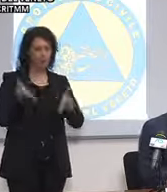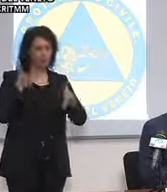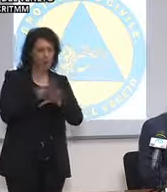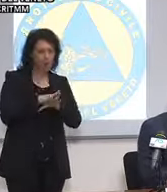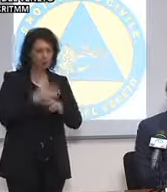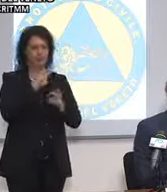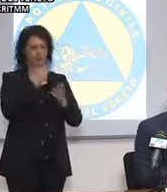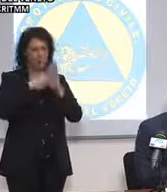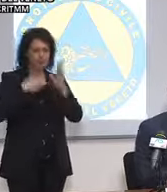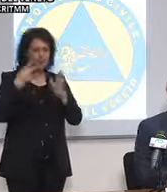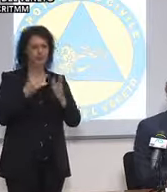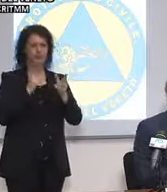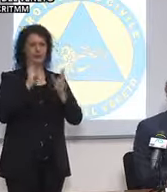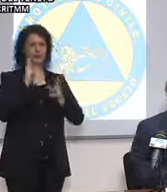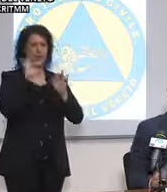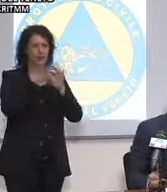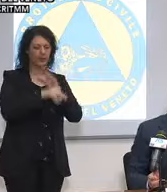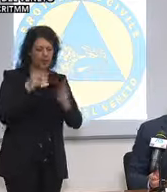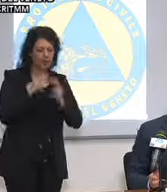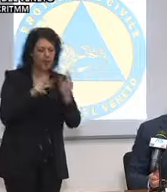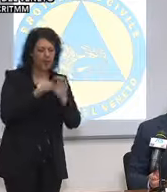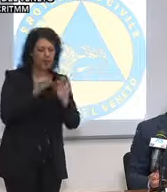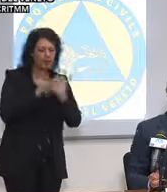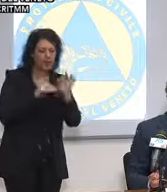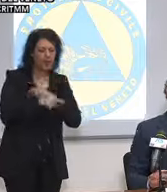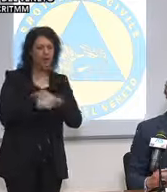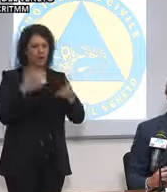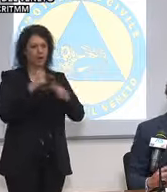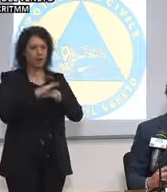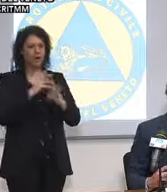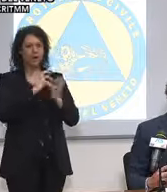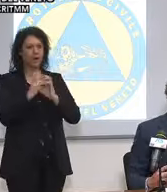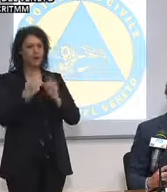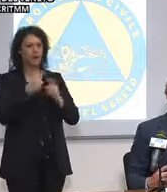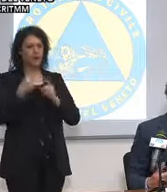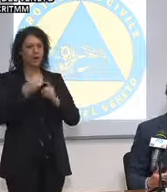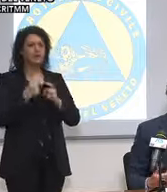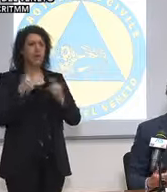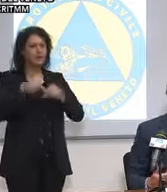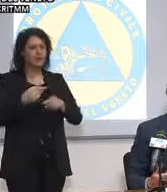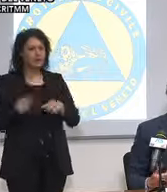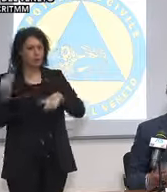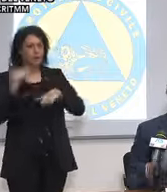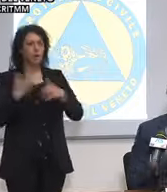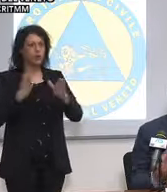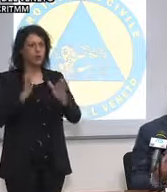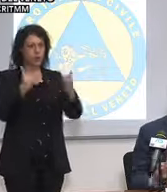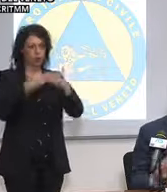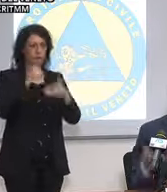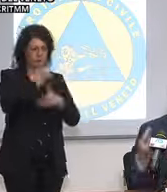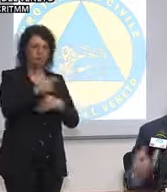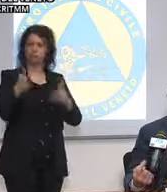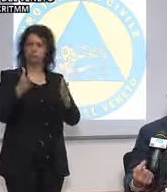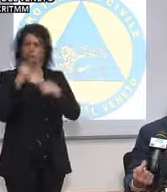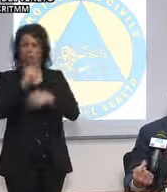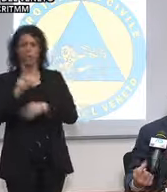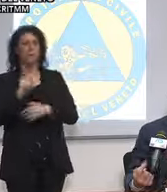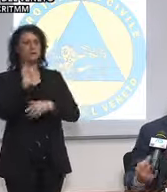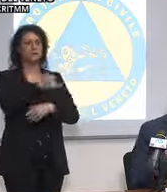con questo non si apre, l'altro non si apre. Cioè, capite che anche, cioè, non tutti hanno i nostri strumenti di informazione, c'è chi aspetta veramente